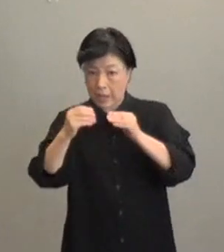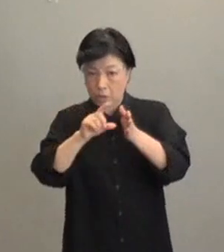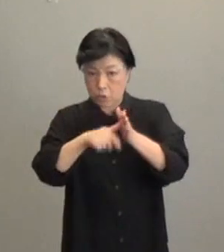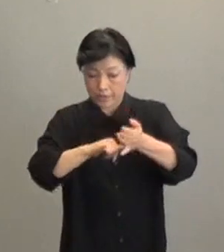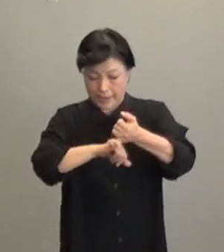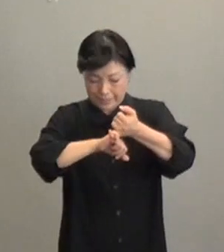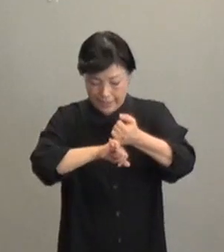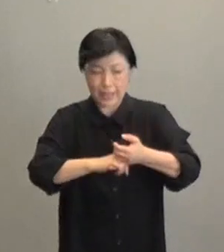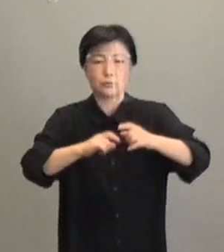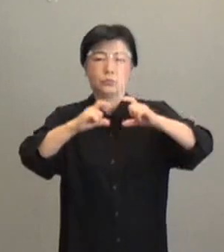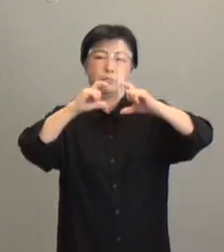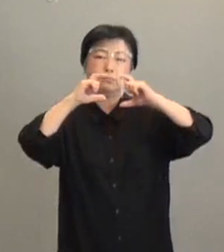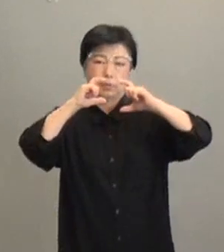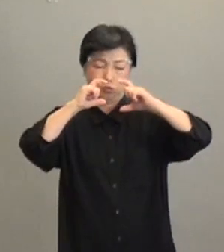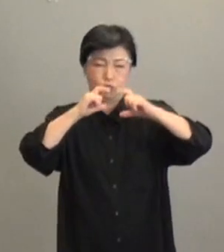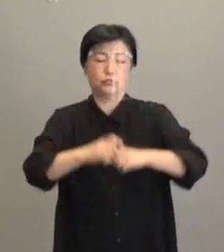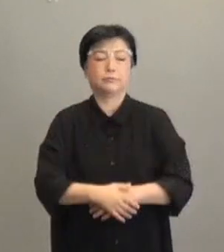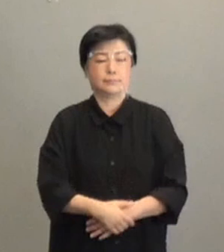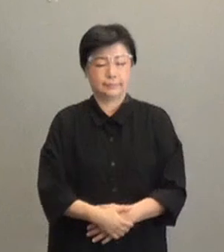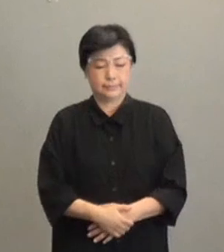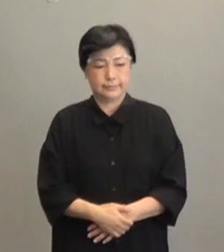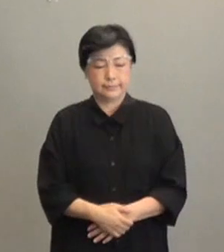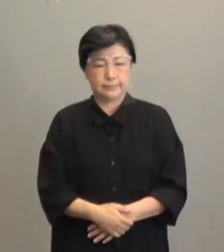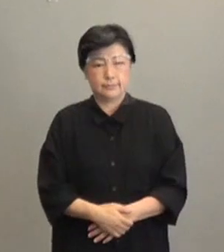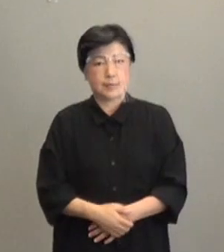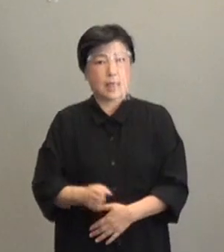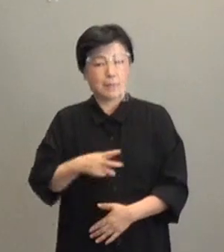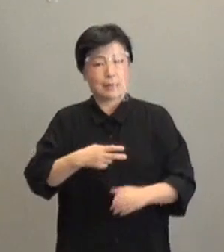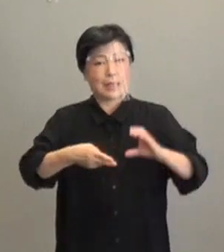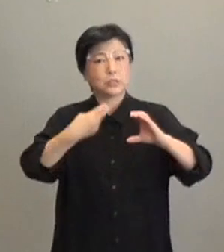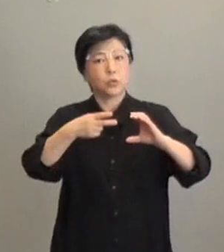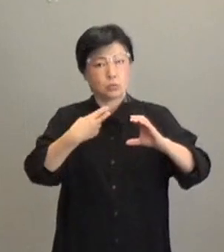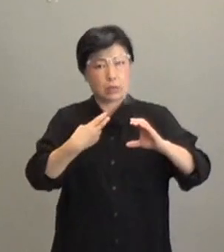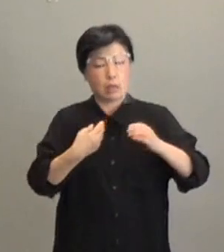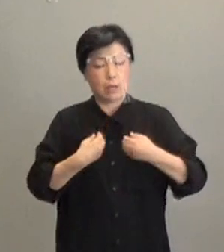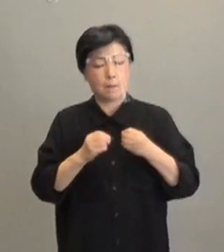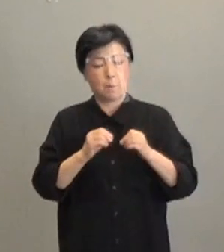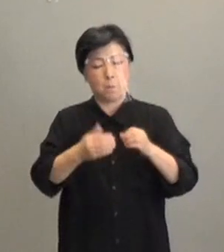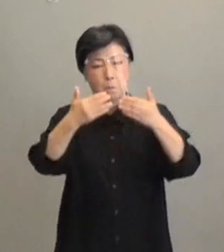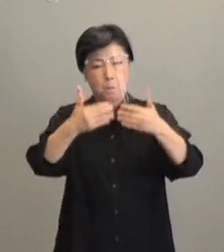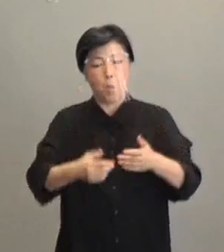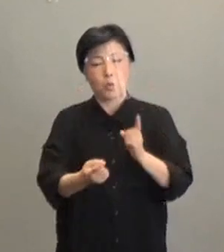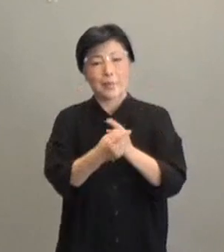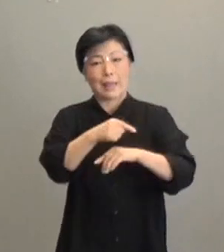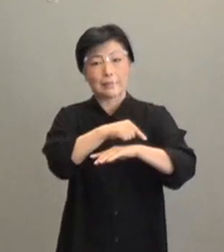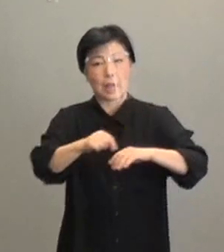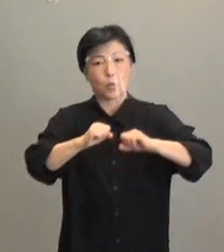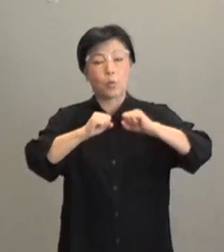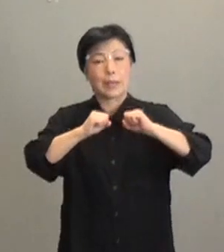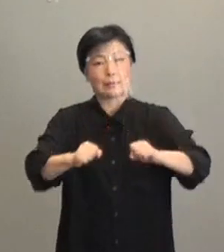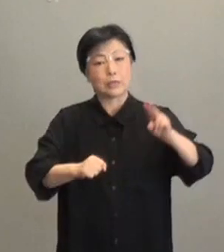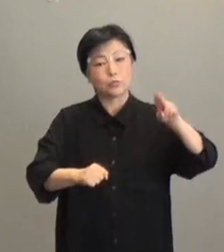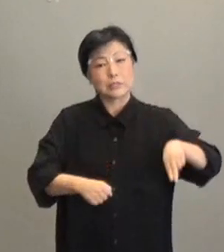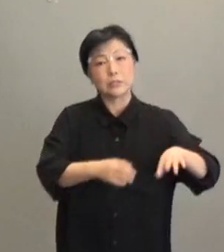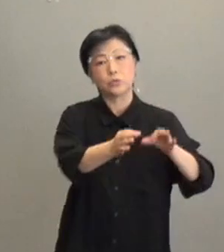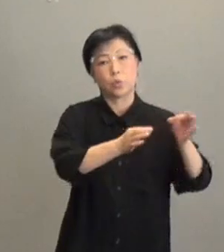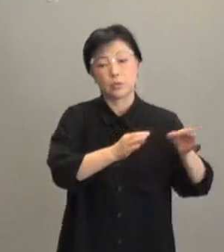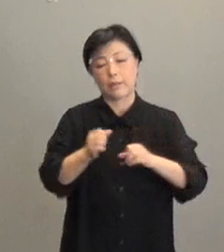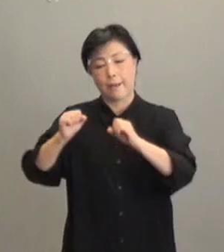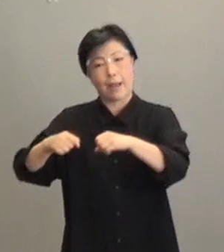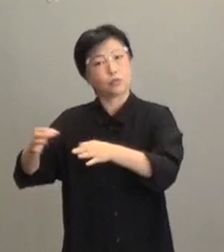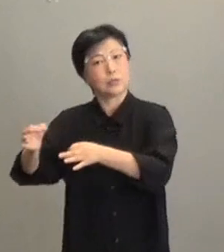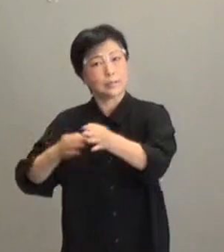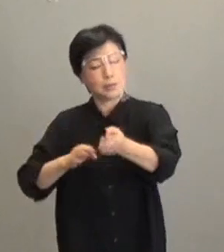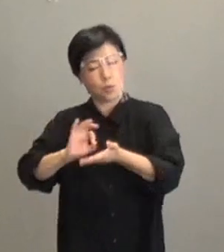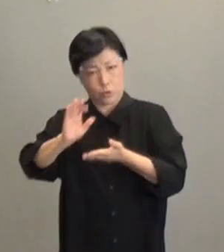必ずマスクをお願いをいたします。また飲食店は感染防止対策を実施をしている認証店や確認店をご